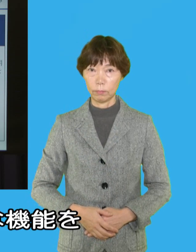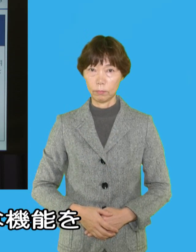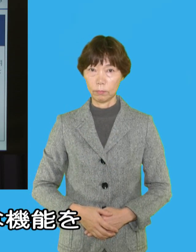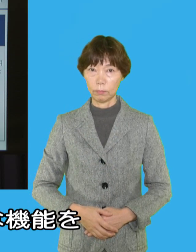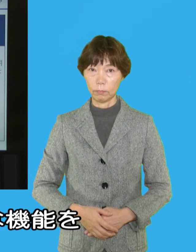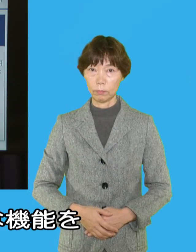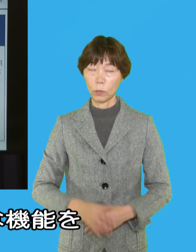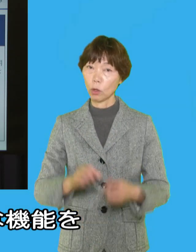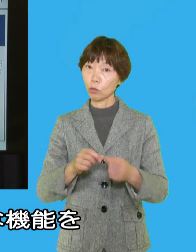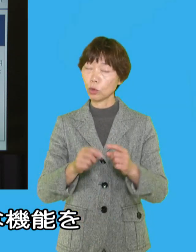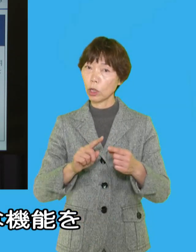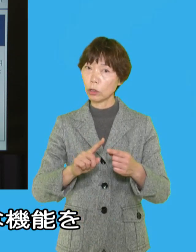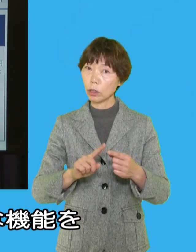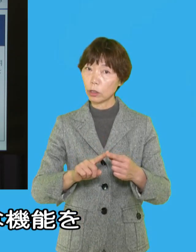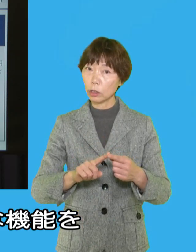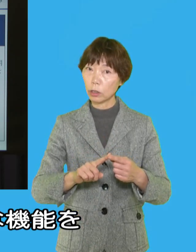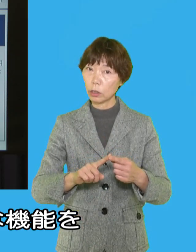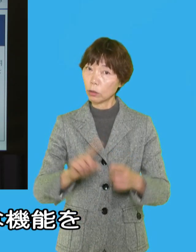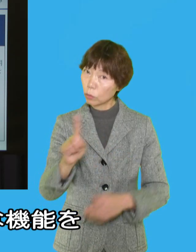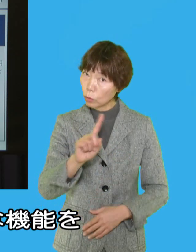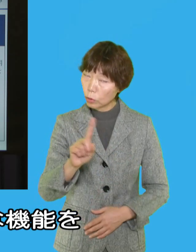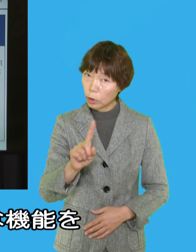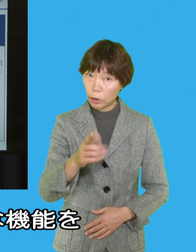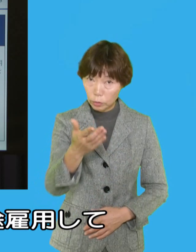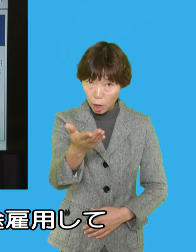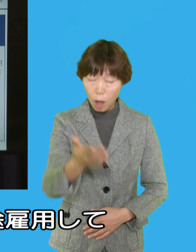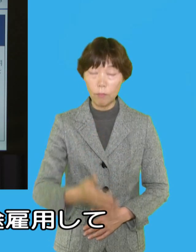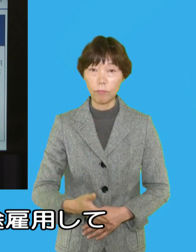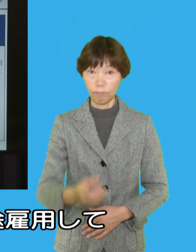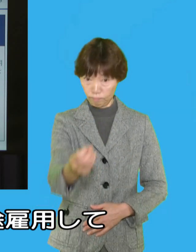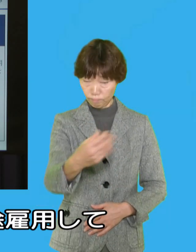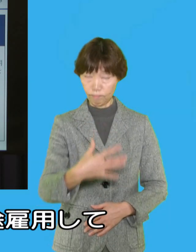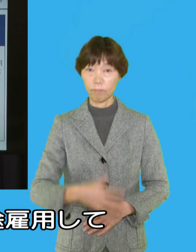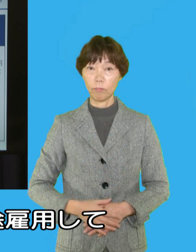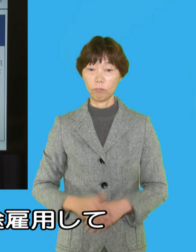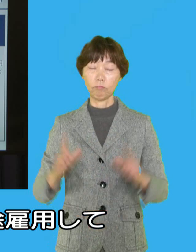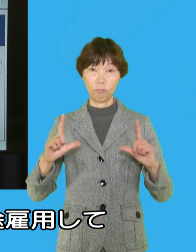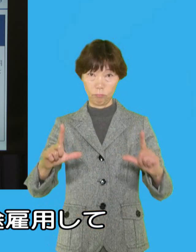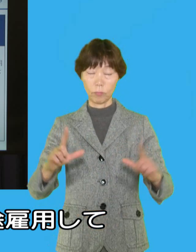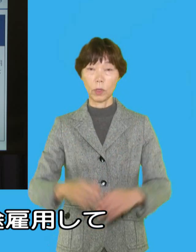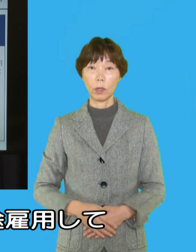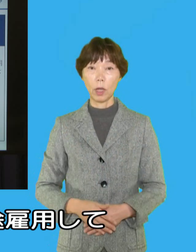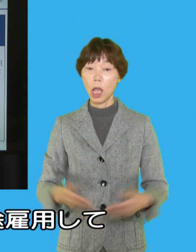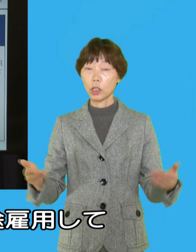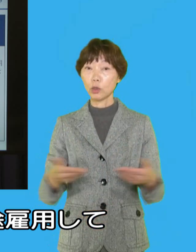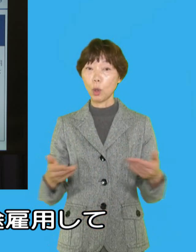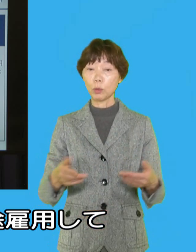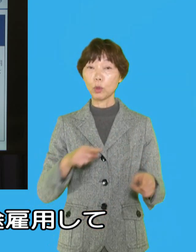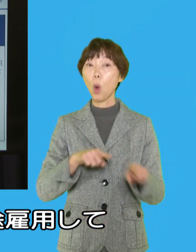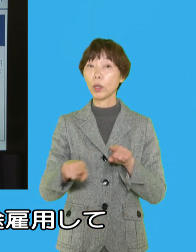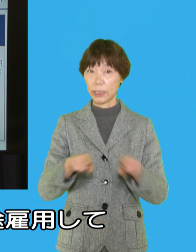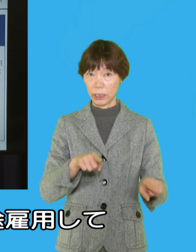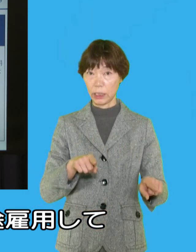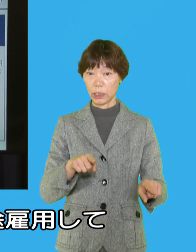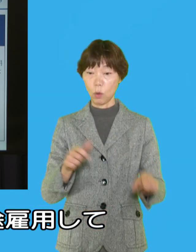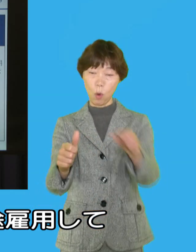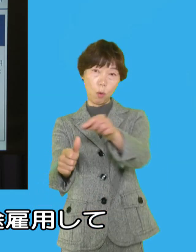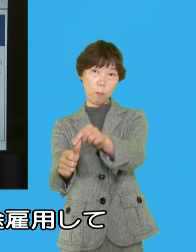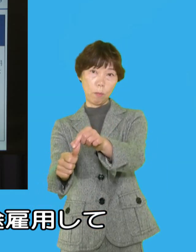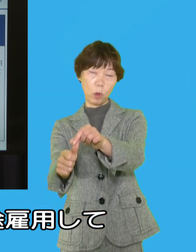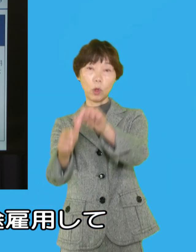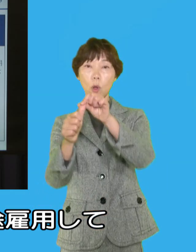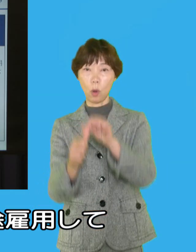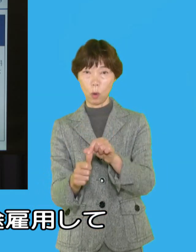具体的にはどんな機能を持たせるんですか。 ジョブコーチをですね、別途雇用いたしま